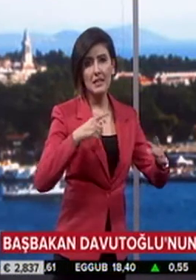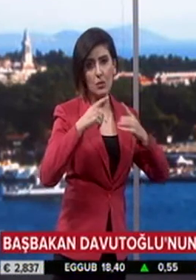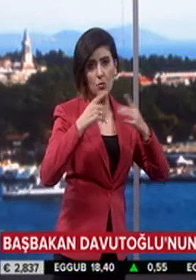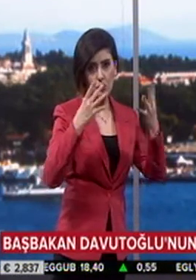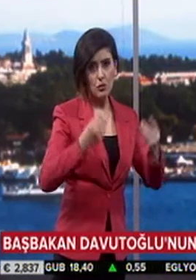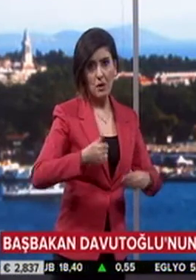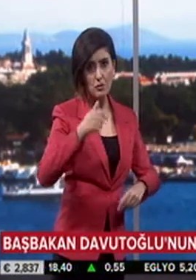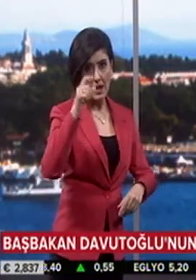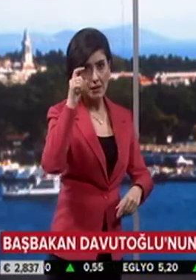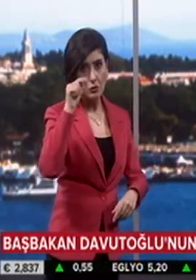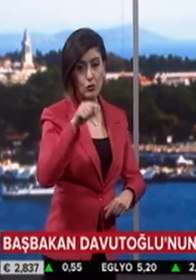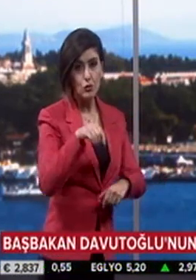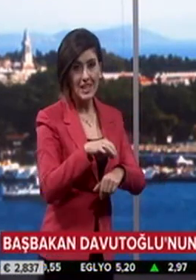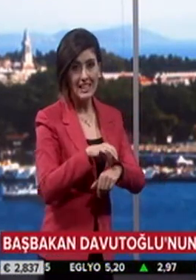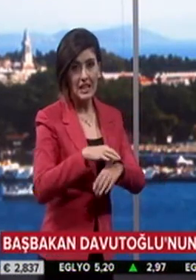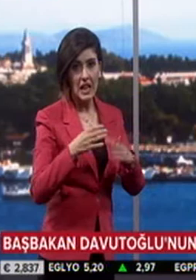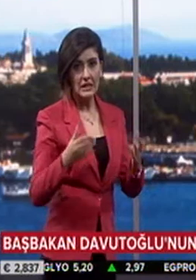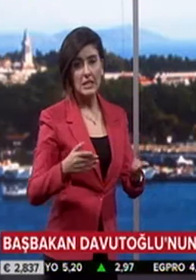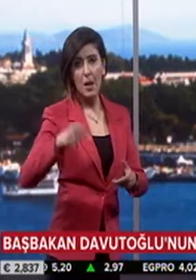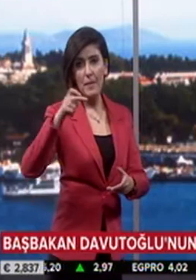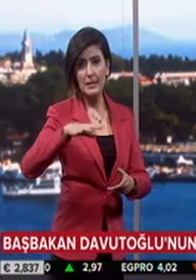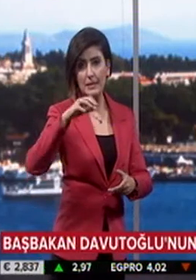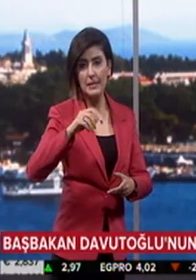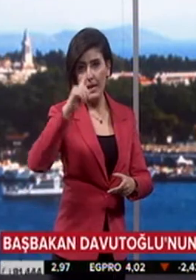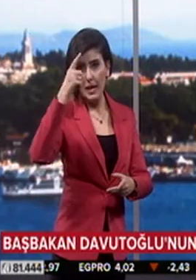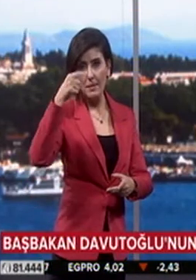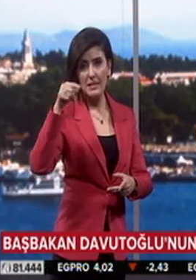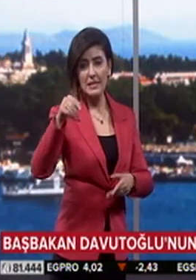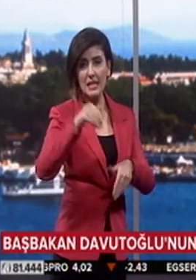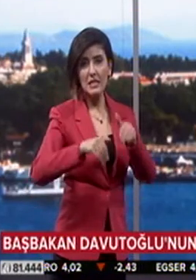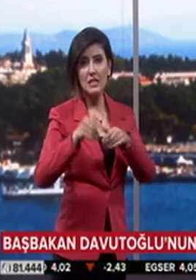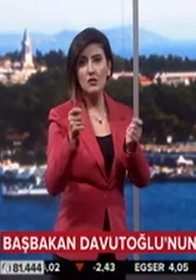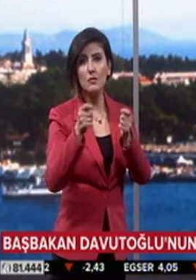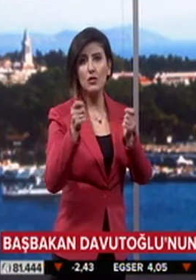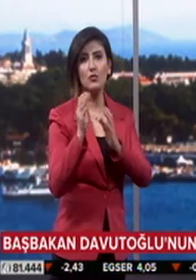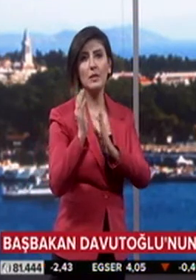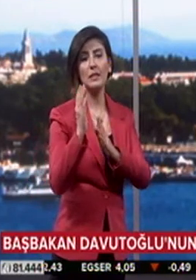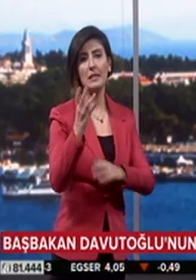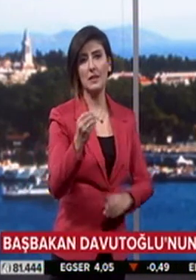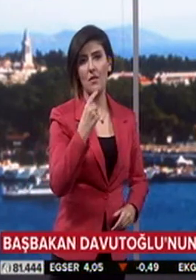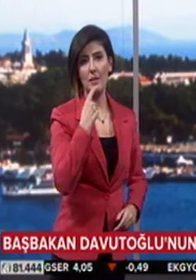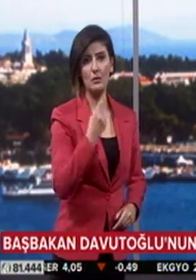yatırıldı. Başbakan Davutoğlu şu dakikalardaysa partisinin genel merkezinde seçim çalışmalarına devam